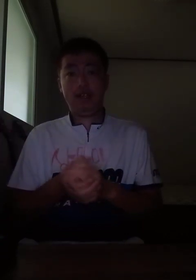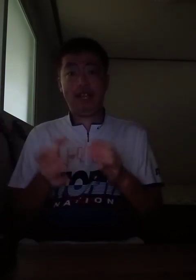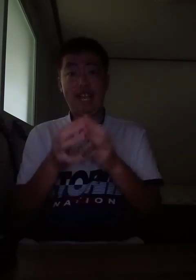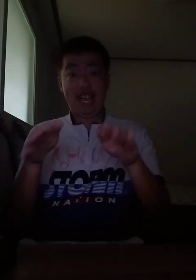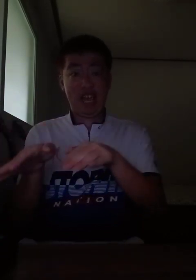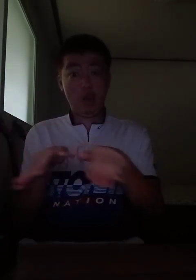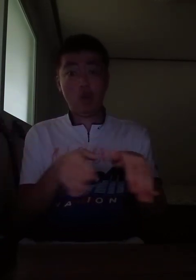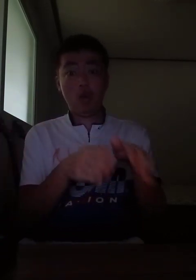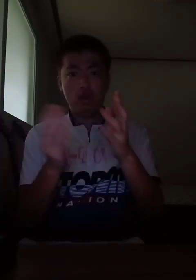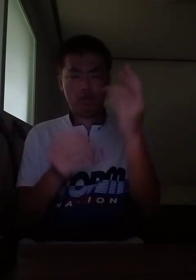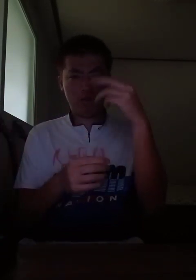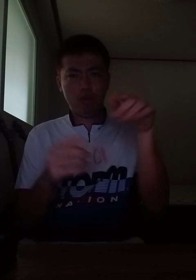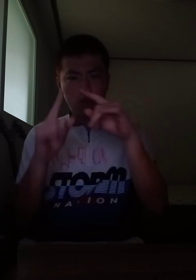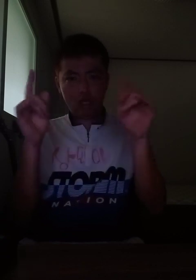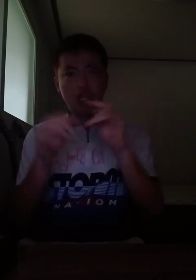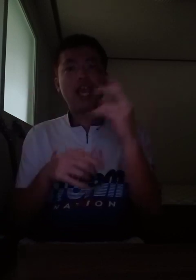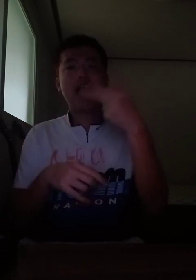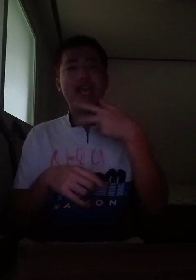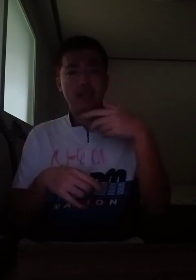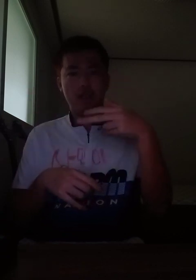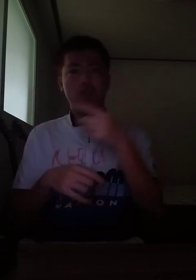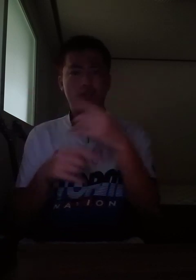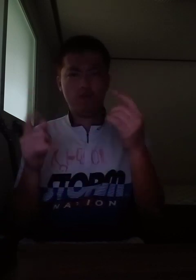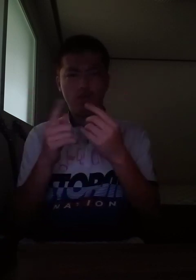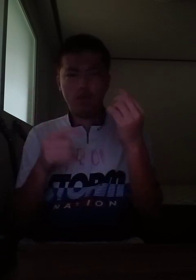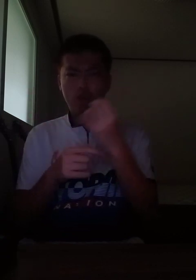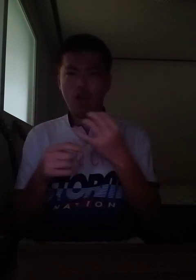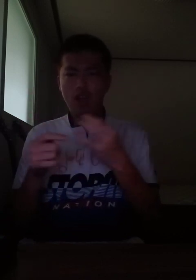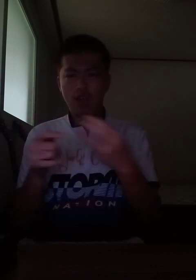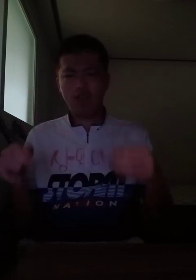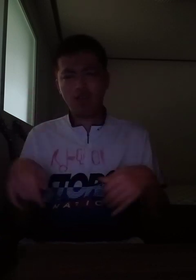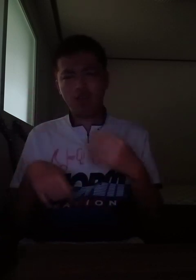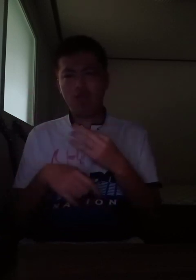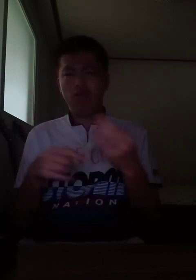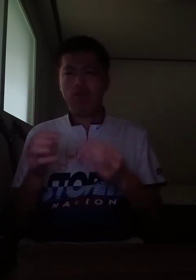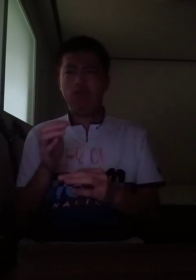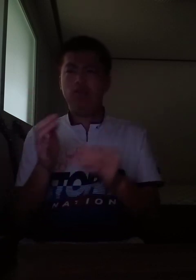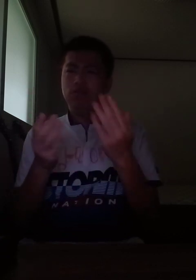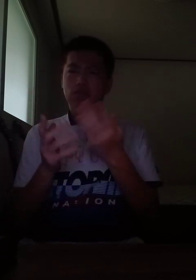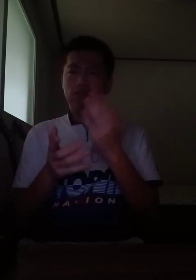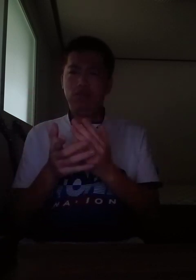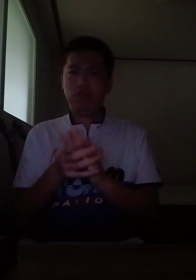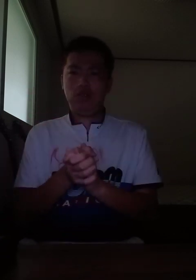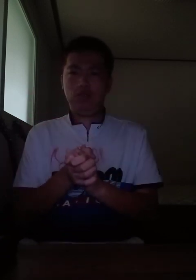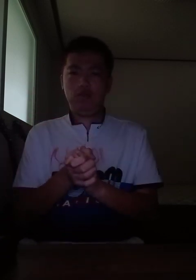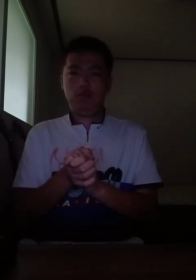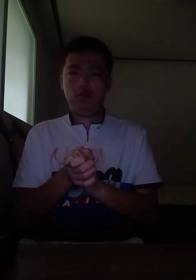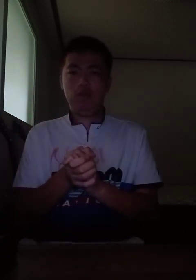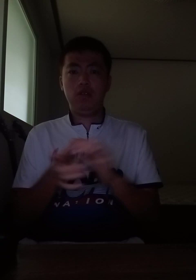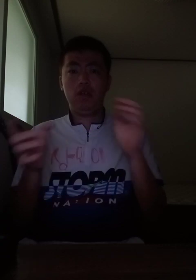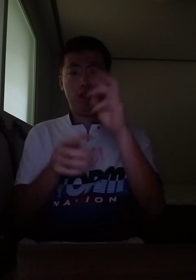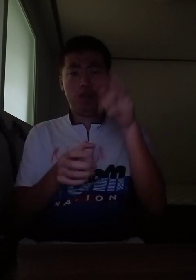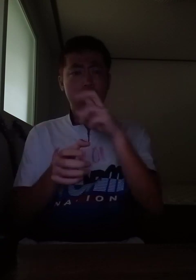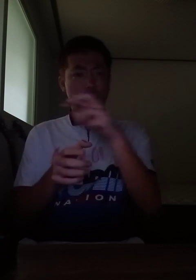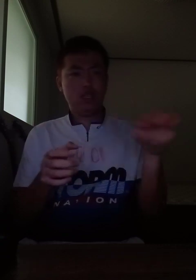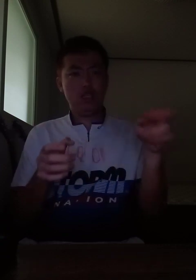한강공원을 찾는 사람이 늘어나는 계절. 그러나 여성 혼자 화장실에 선뜻 들어가긴 쉽지 않습니다. 특히나 혼자 있을 때는 좀